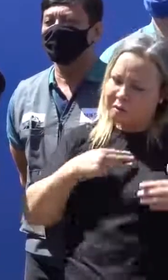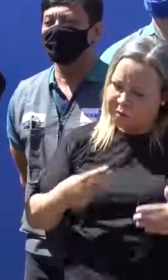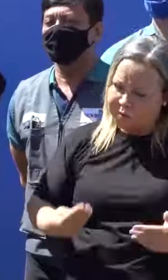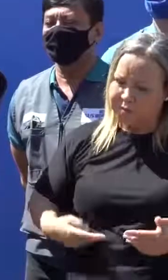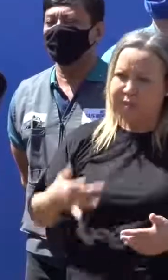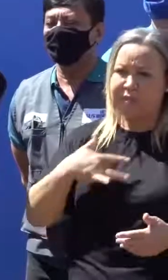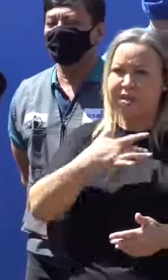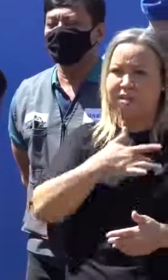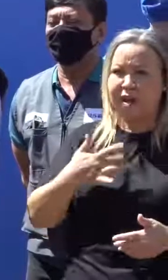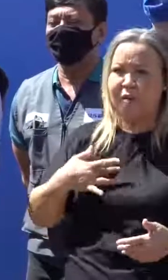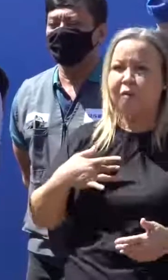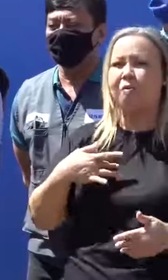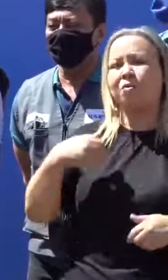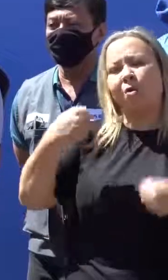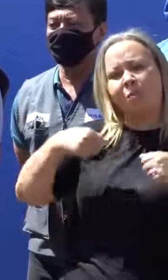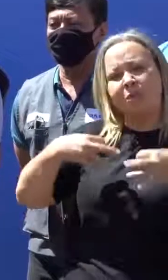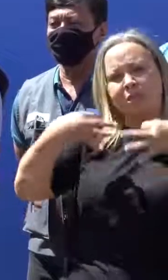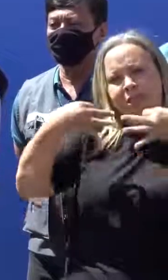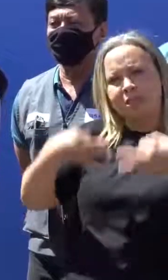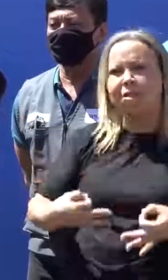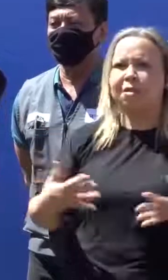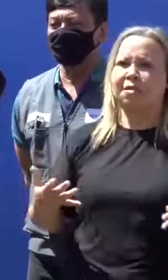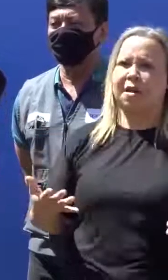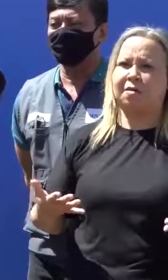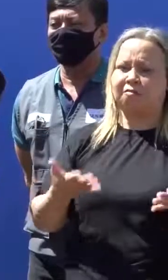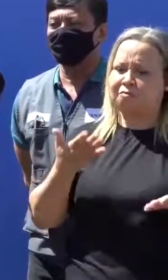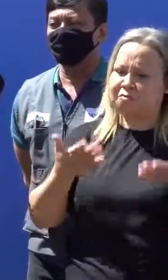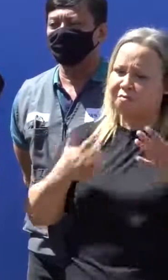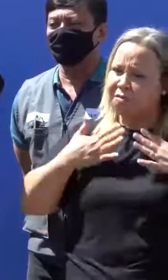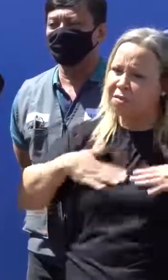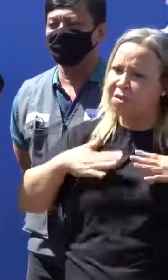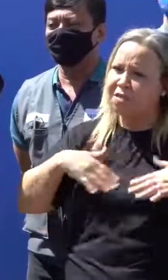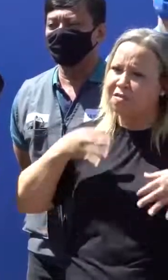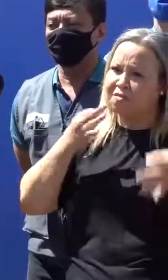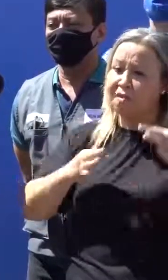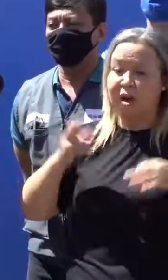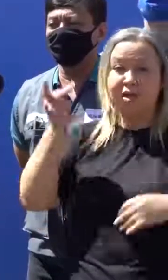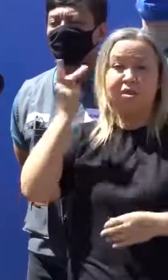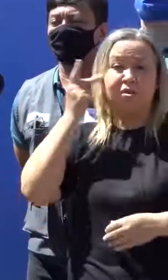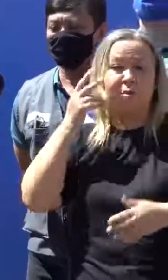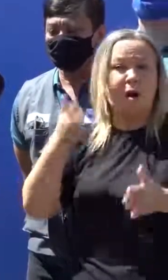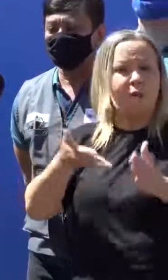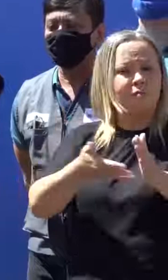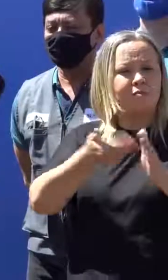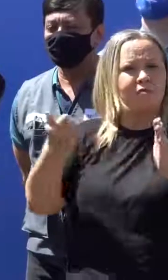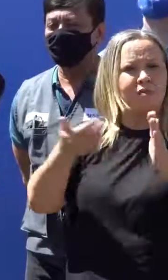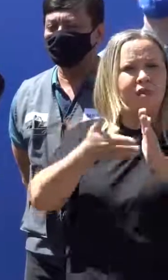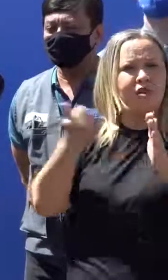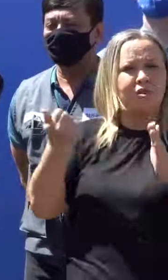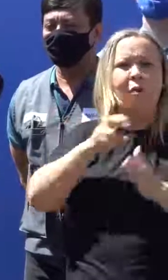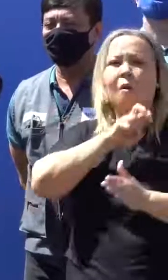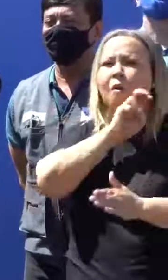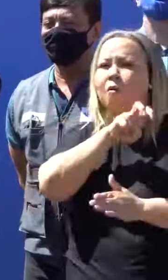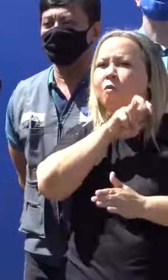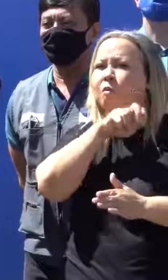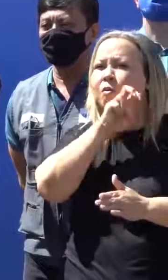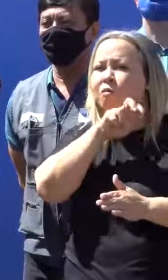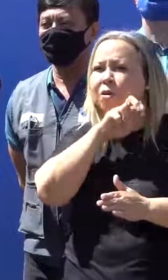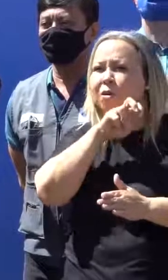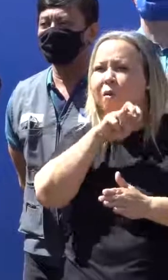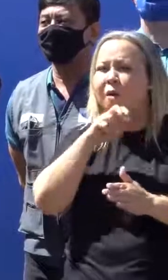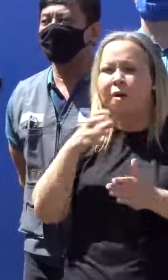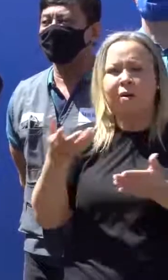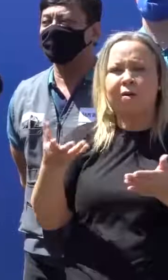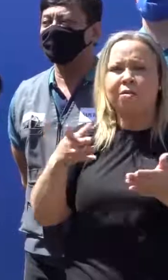assegurar a equidade na distribuição das vacinas. E o Estado de São Paulo retirou do Instituto Butantan doses a